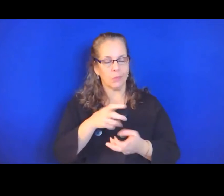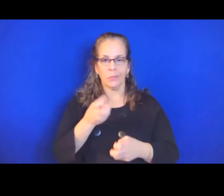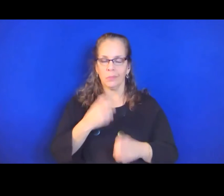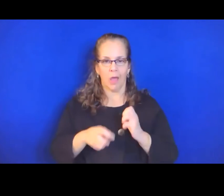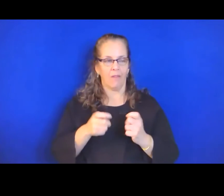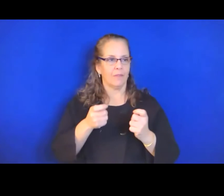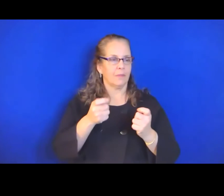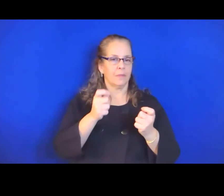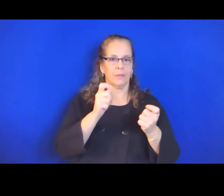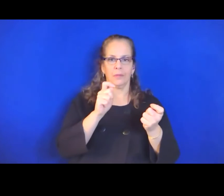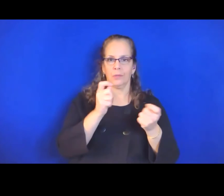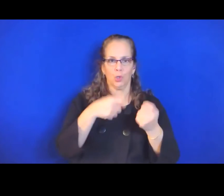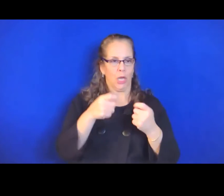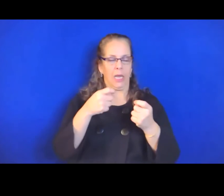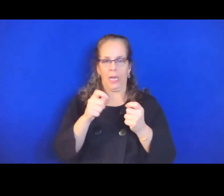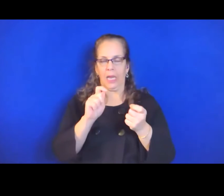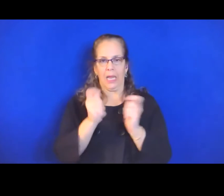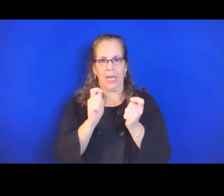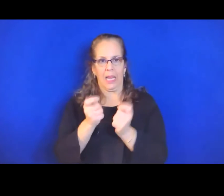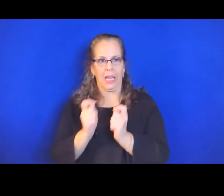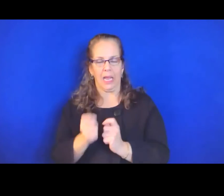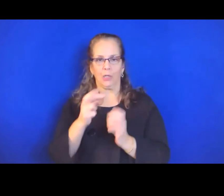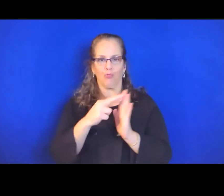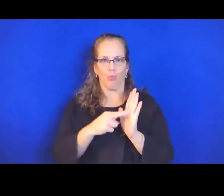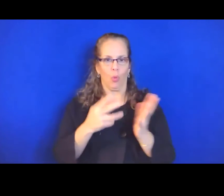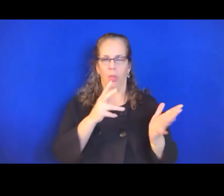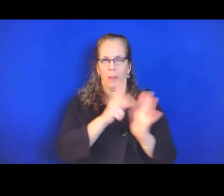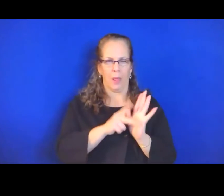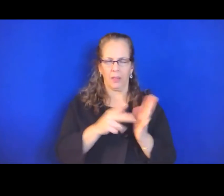我清楚这个是好像比较